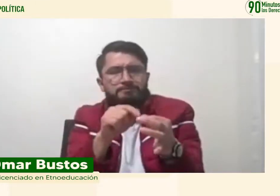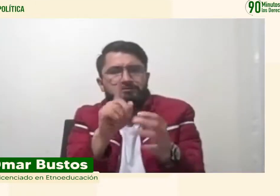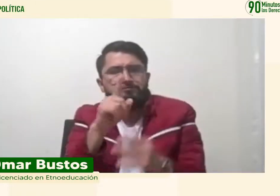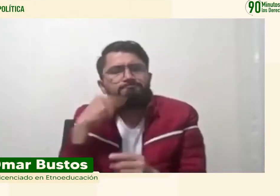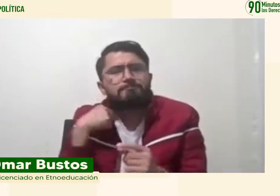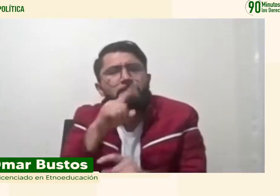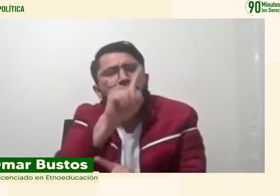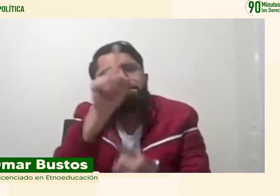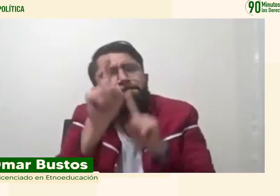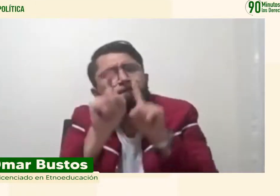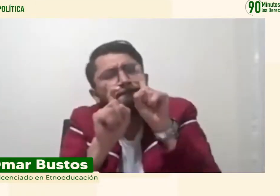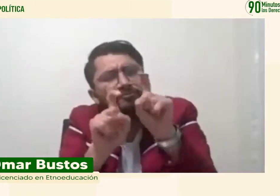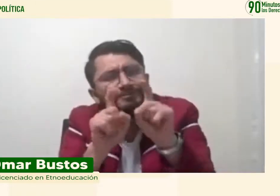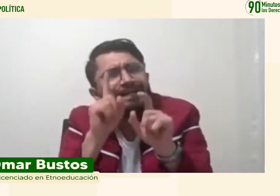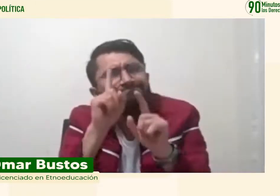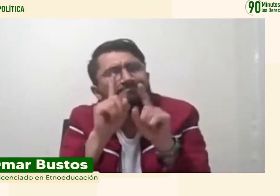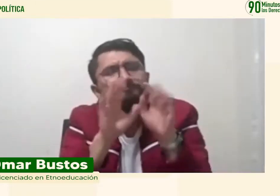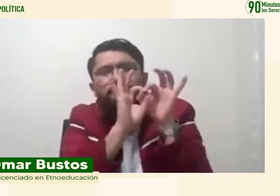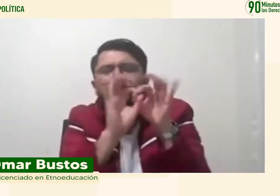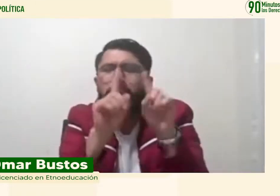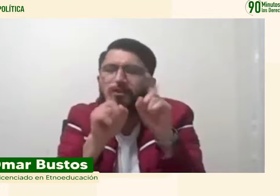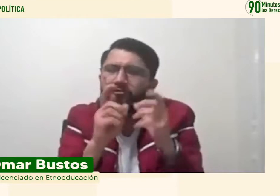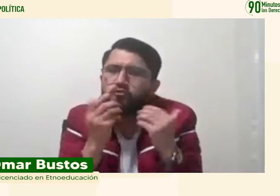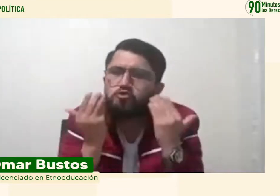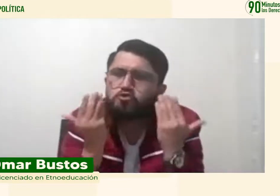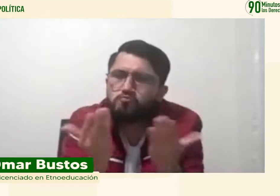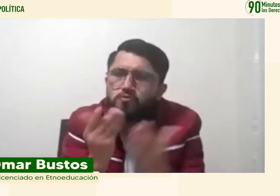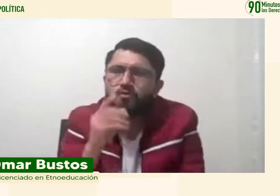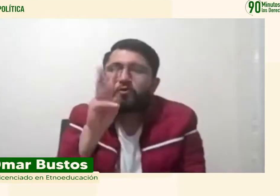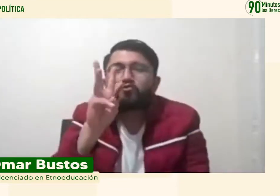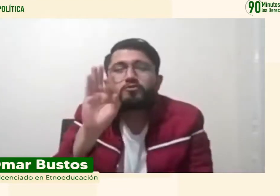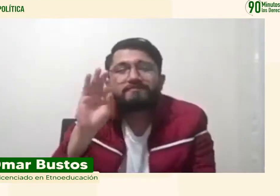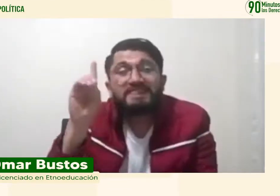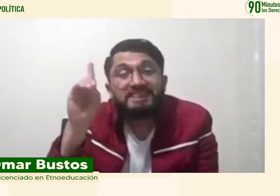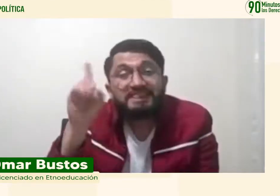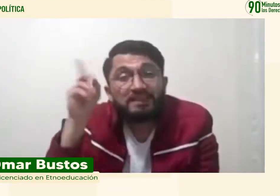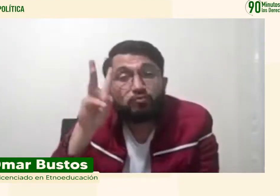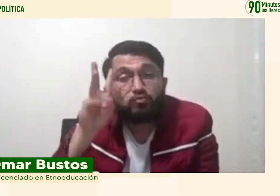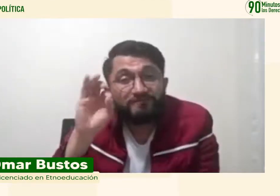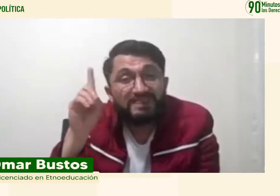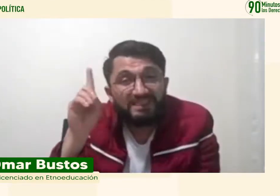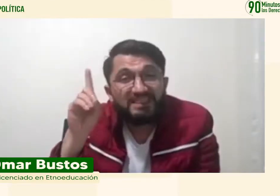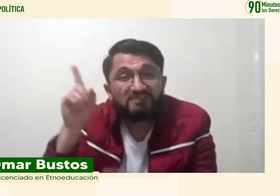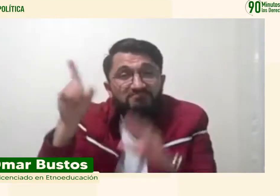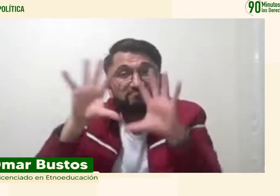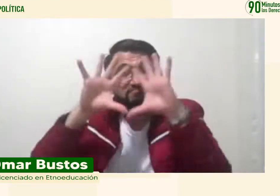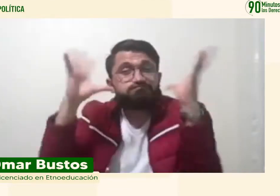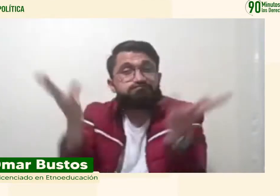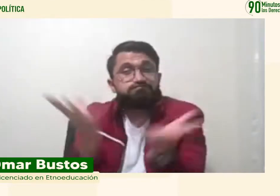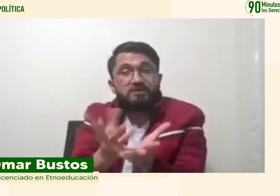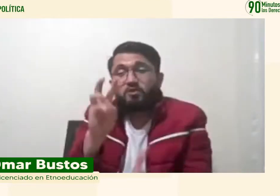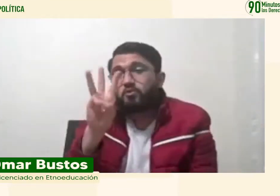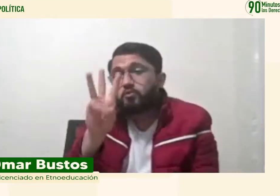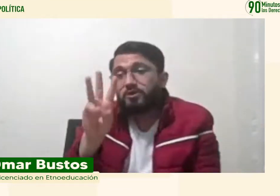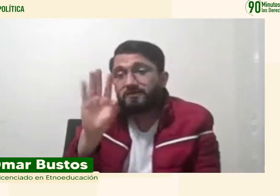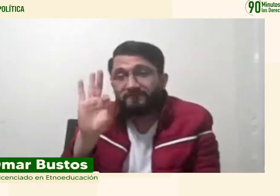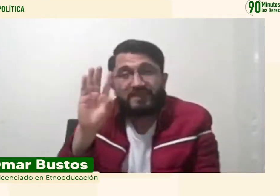unidad pero entonces les pregunto como digamos una w